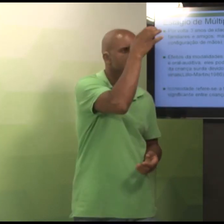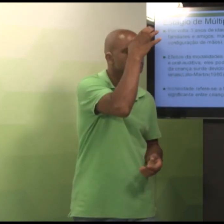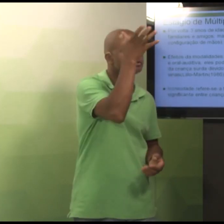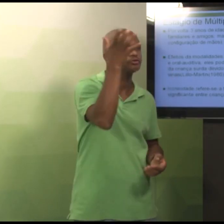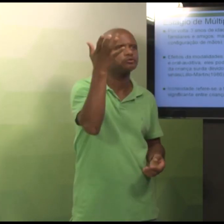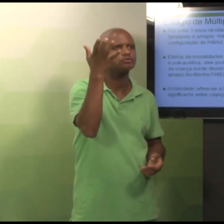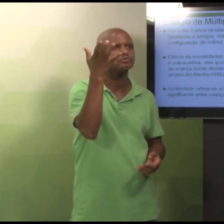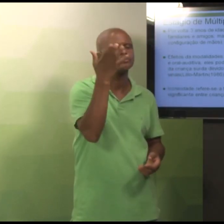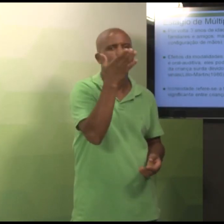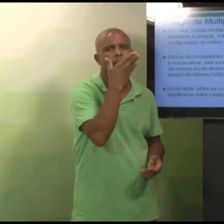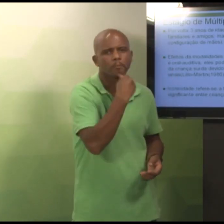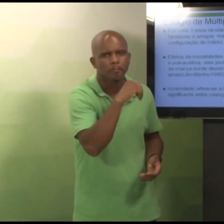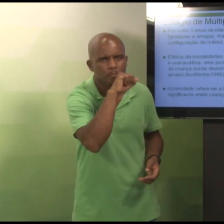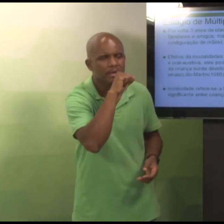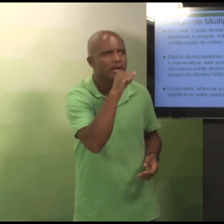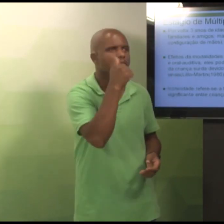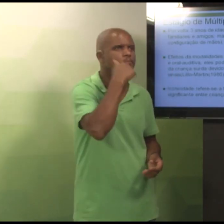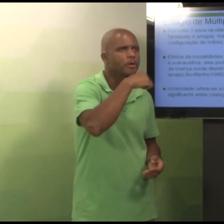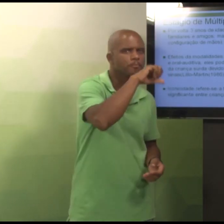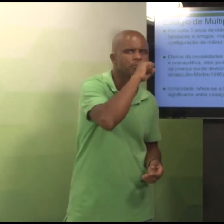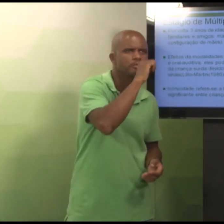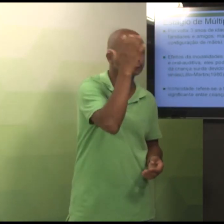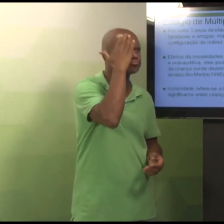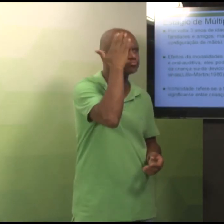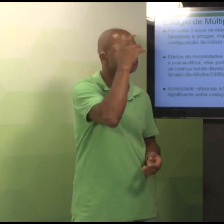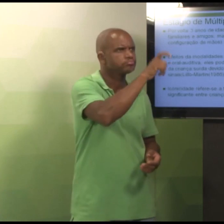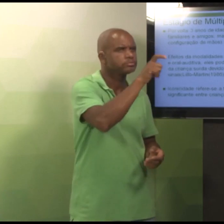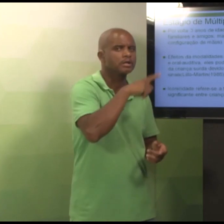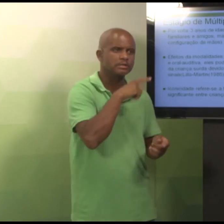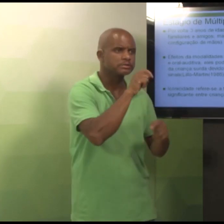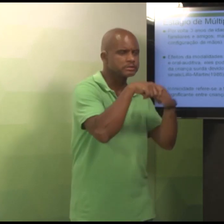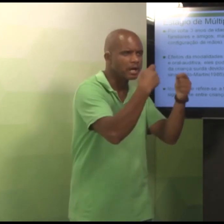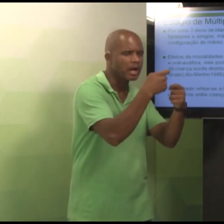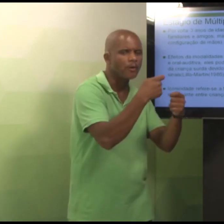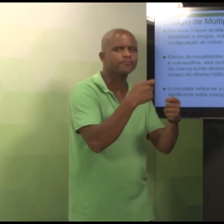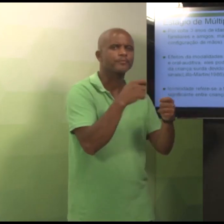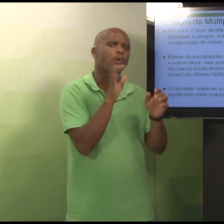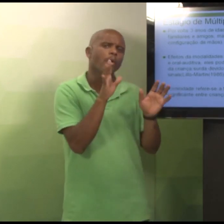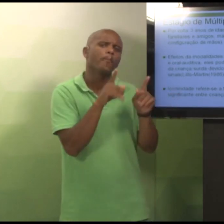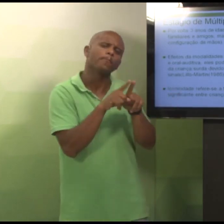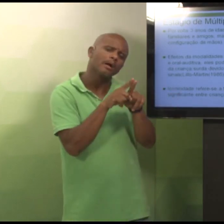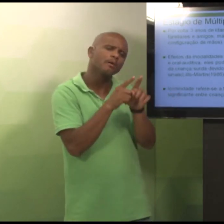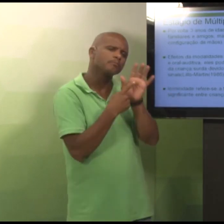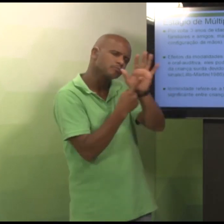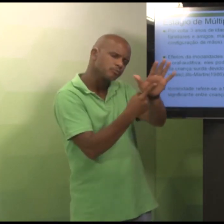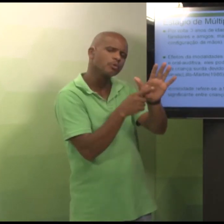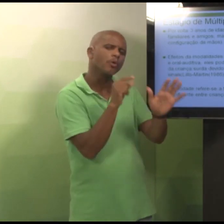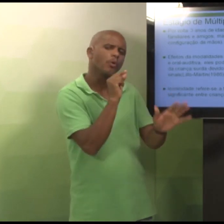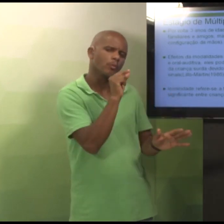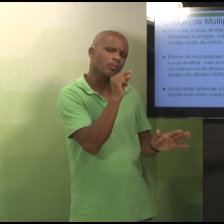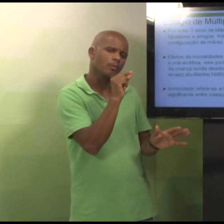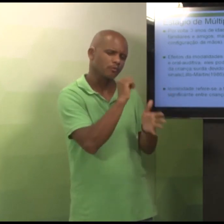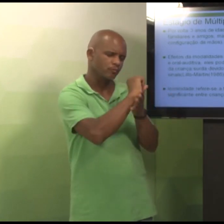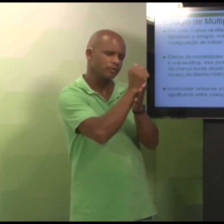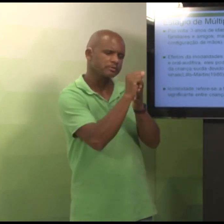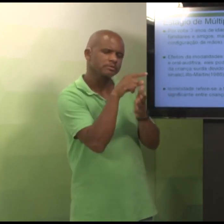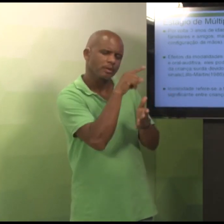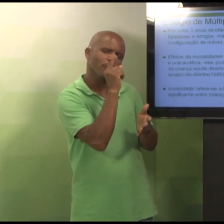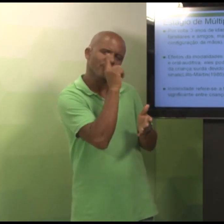família sinalizando, o tio, o pai, a mãe. Sabe os sinais,